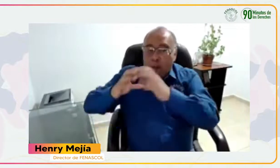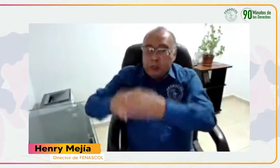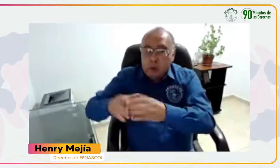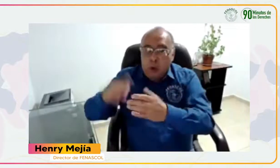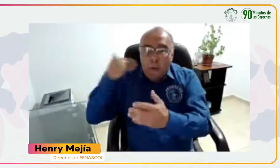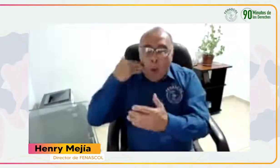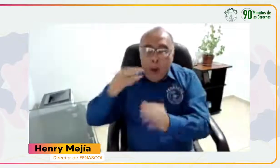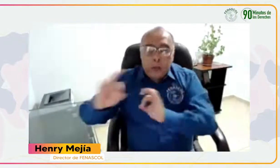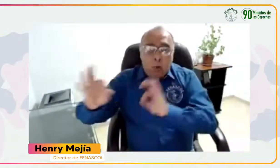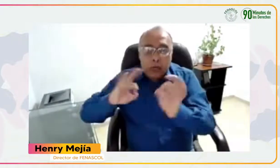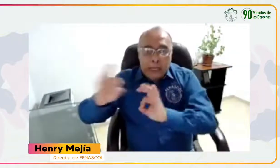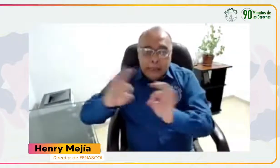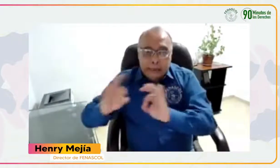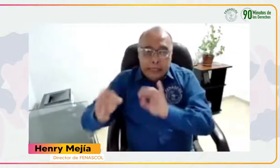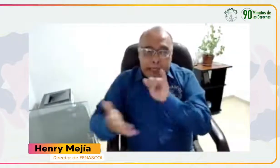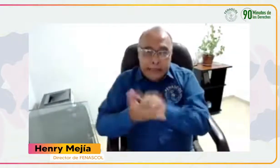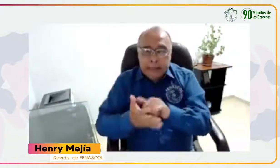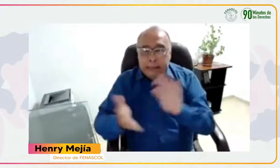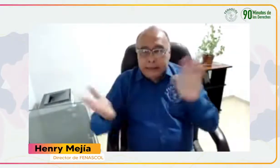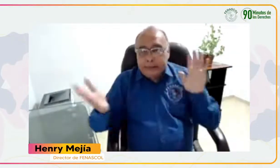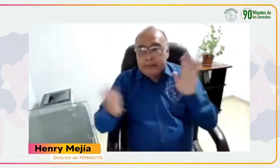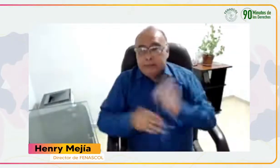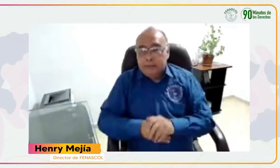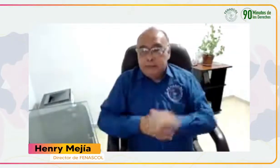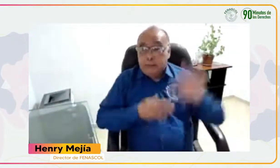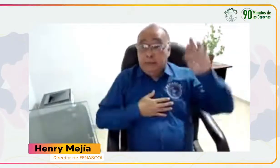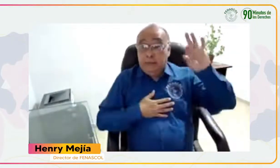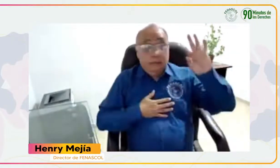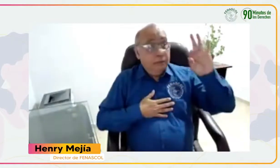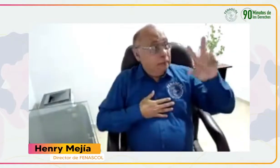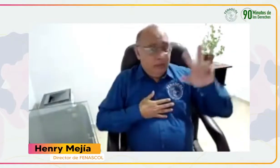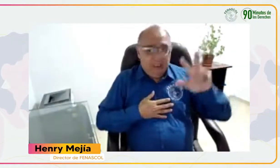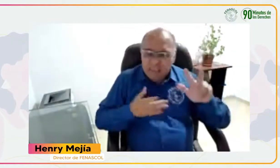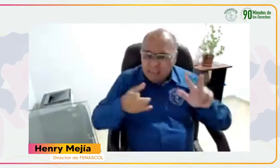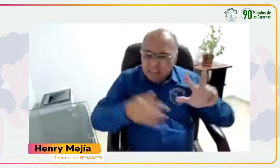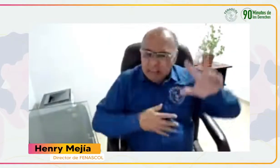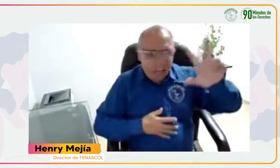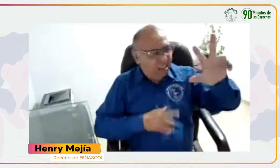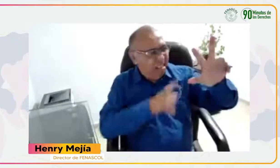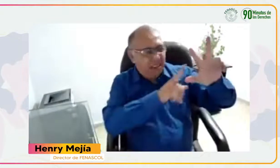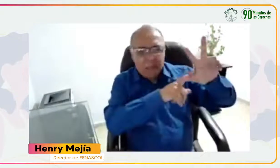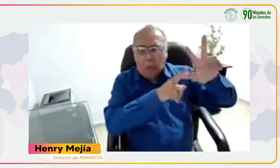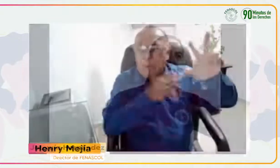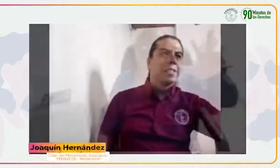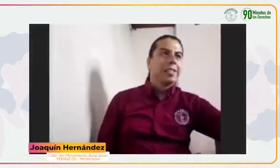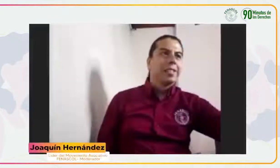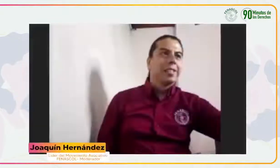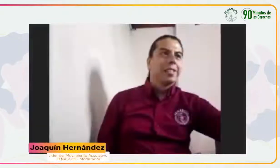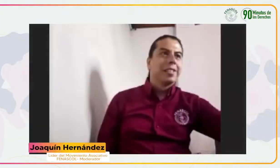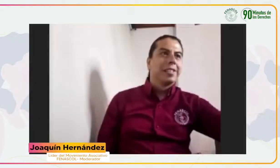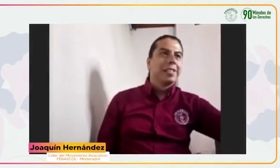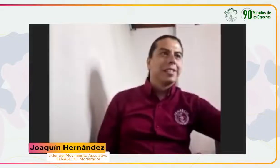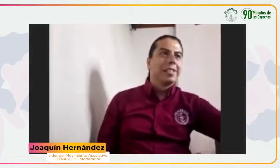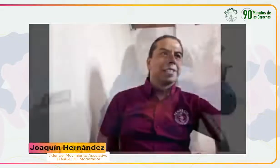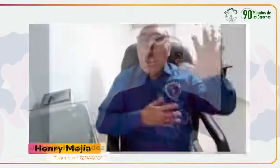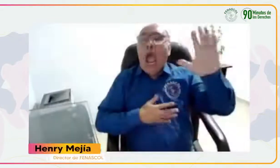compromiso de FENASCOL, porque tenemos esta comisión de mujeres. Sí, ¿cómo es que haces tú la seña de me comprometo? Lo prometo porque